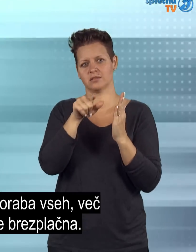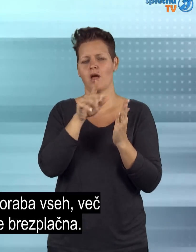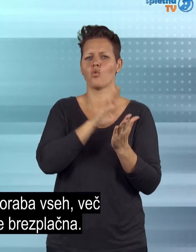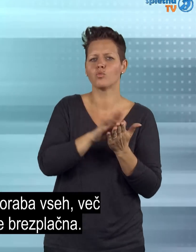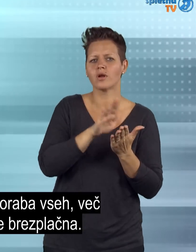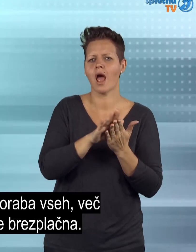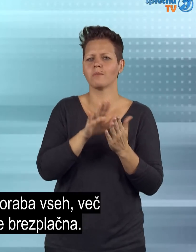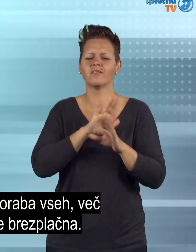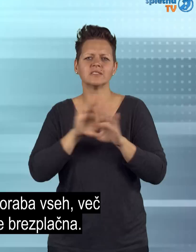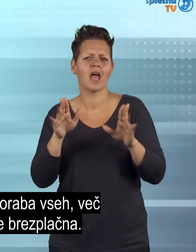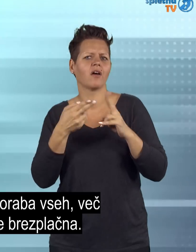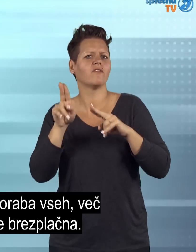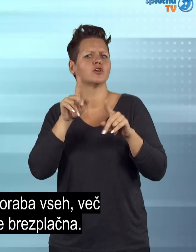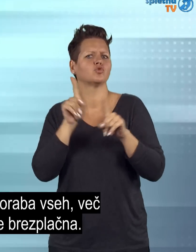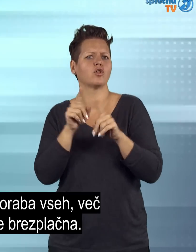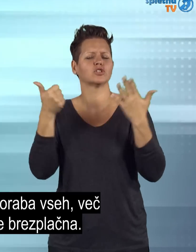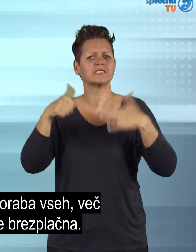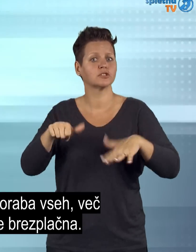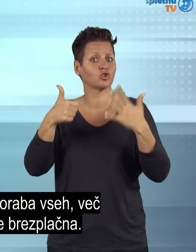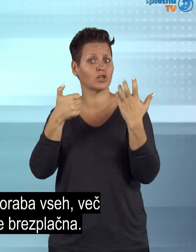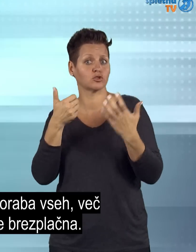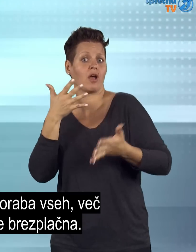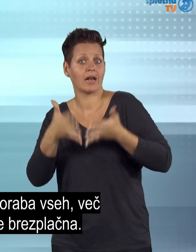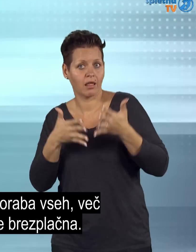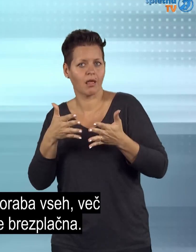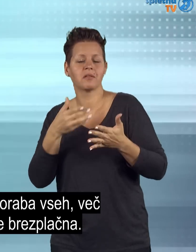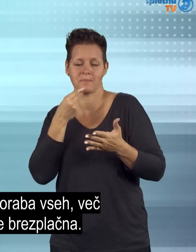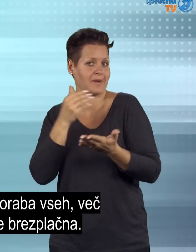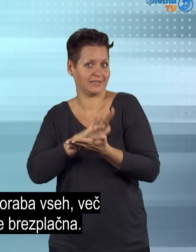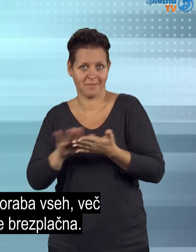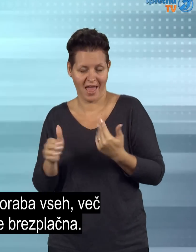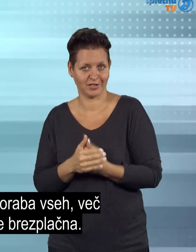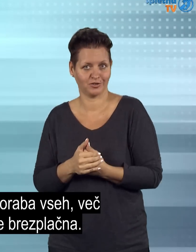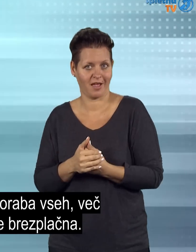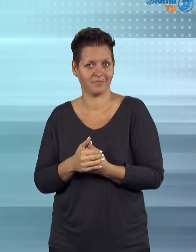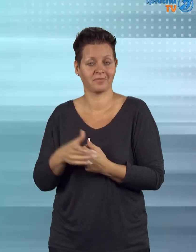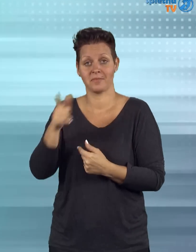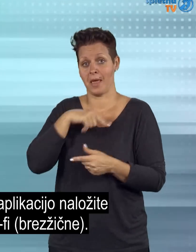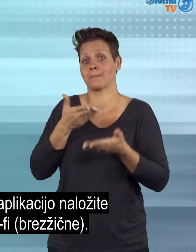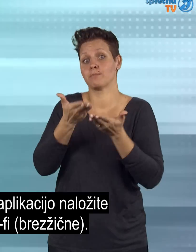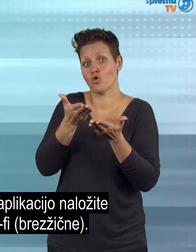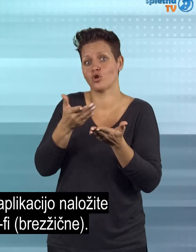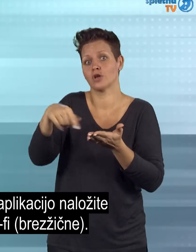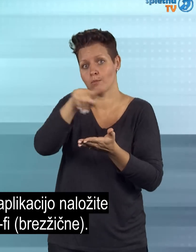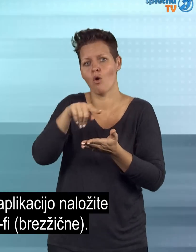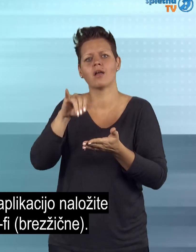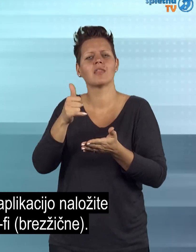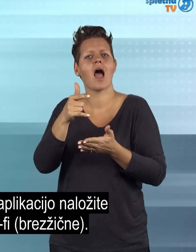Aplikacija in njena uporaba vseh več kot 6600 kreten je brezplačna. Priporočamo vam, da